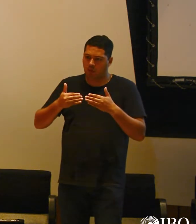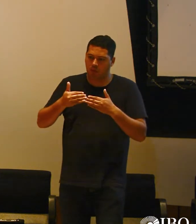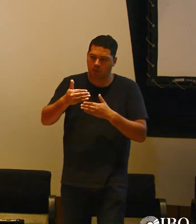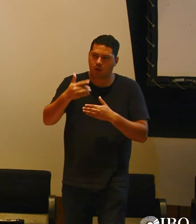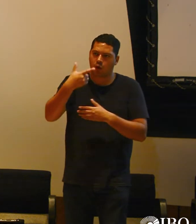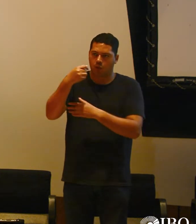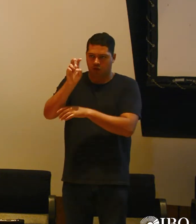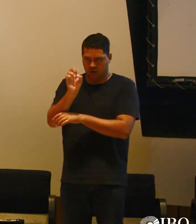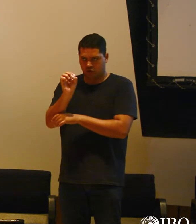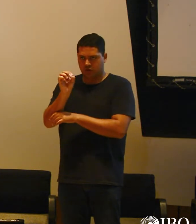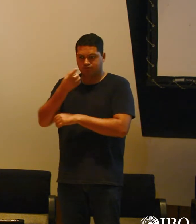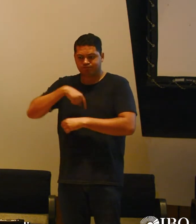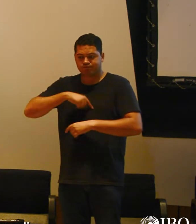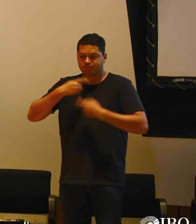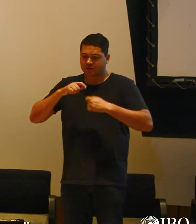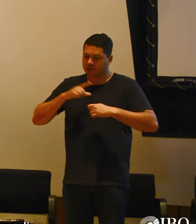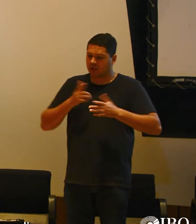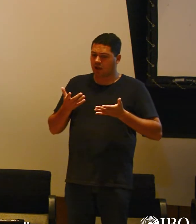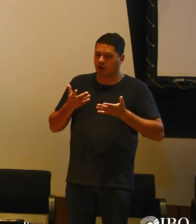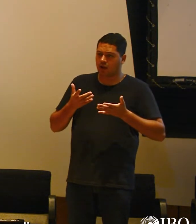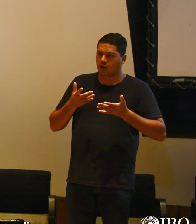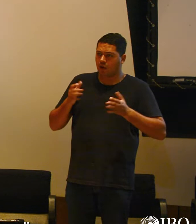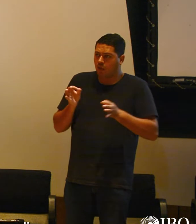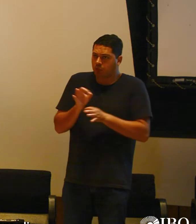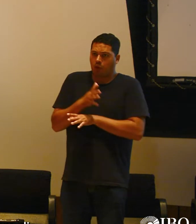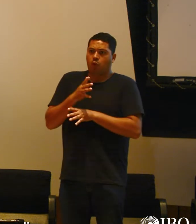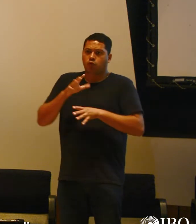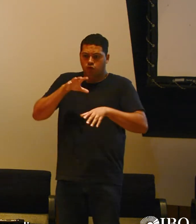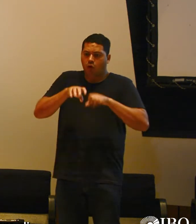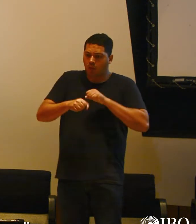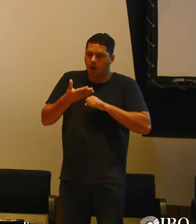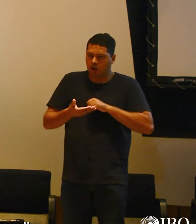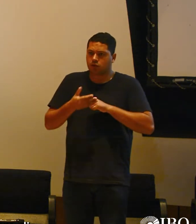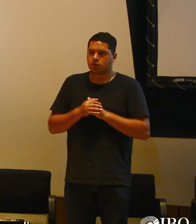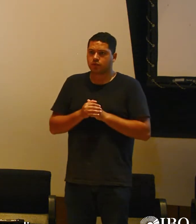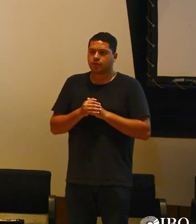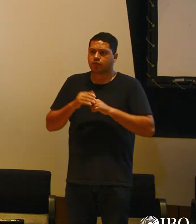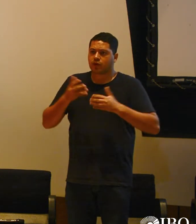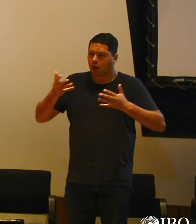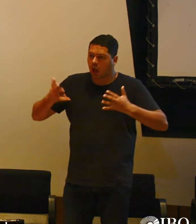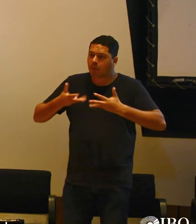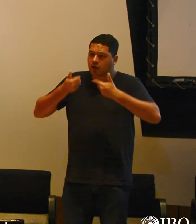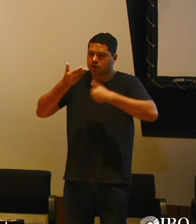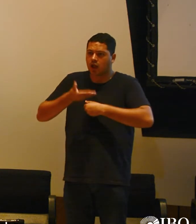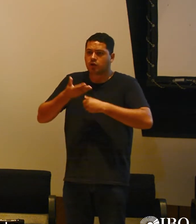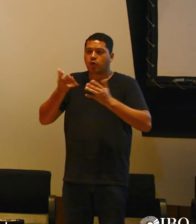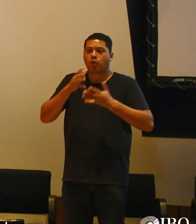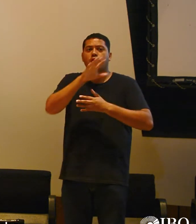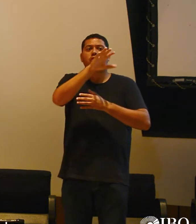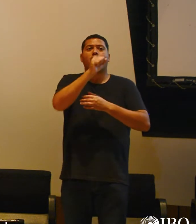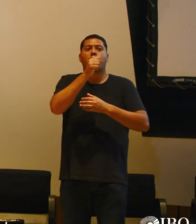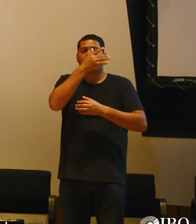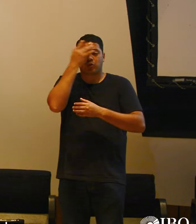2050. Estejamos preparados para isso. E vai chamar alguém, hoje em dia, com 70 anos de